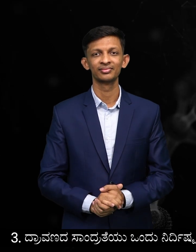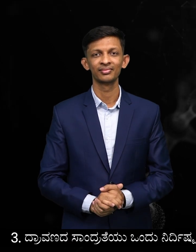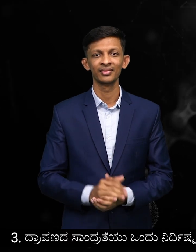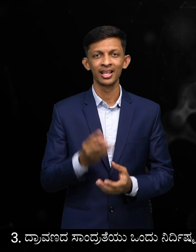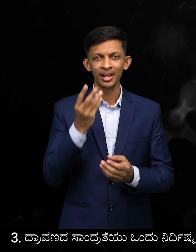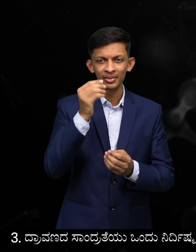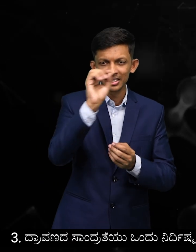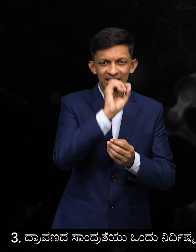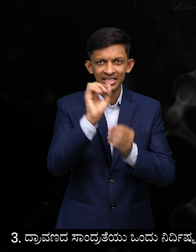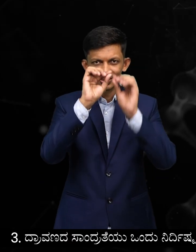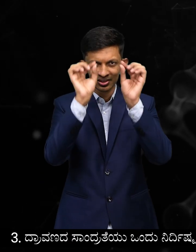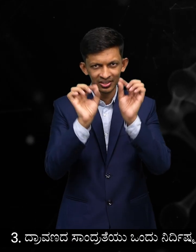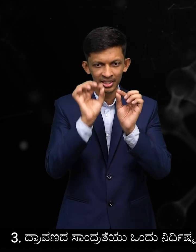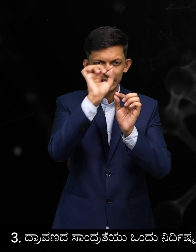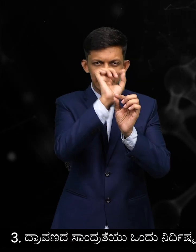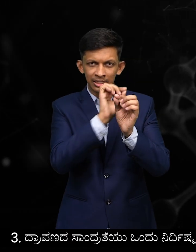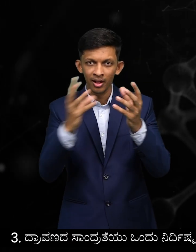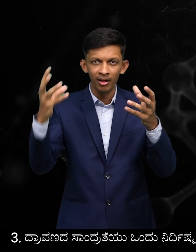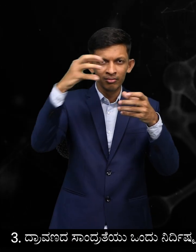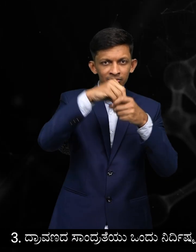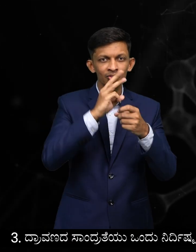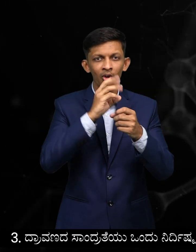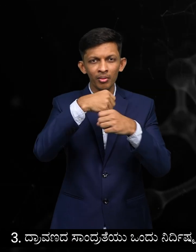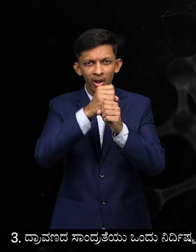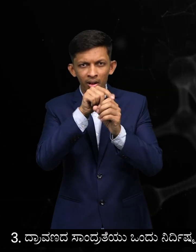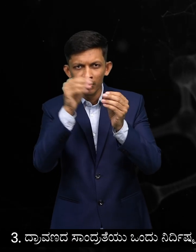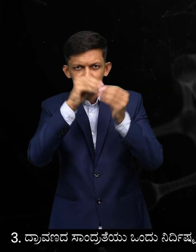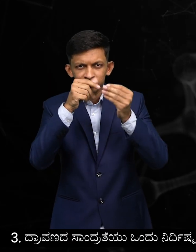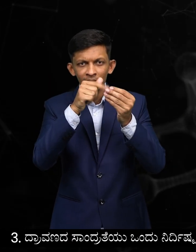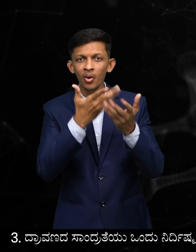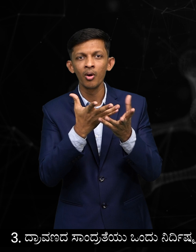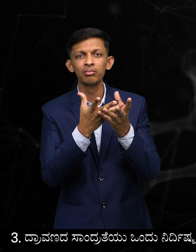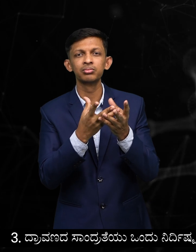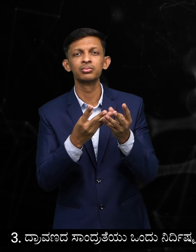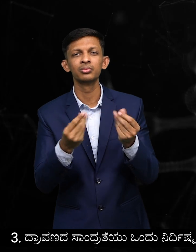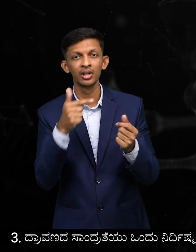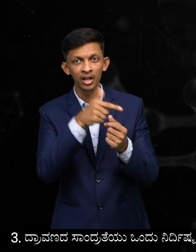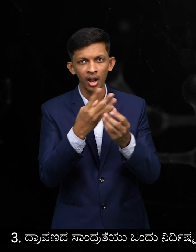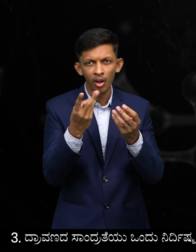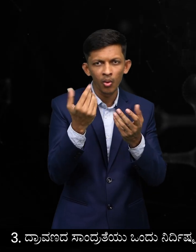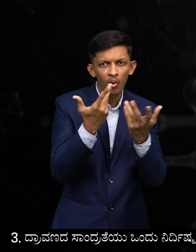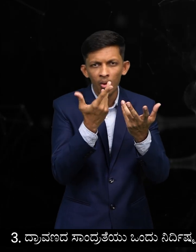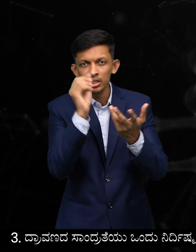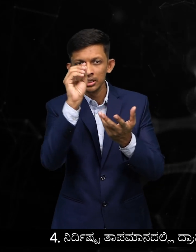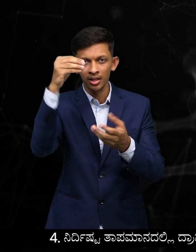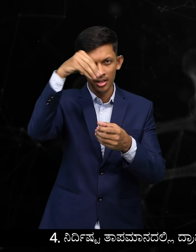ದ್ರಾವಣದ ಸಾಂದ್ರತೆಯು ಒಂದು ನಿರ್ದಿಷ್ಟ ಪ್ರಮಾಣದ ದ್ರಾವಣದಲ್ಲಿ ಇರುವ ದ್ರಾವಣದ ಪ್ರಮಾಣವಾಗಿದೆ.